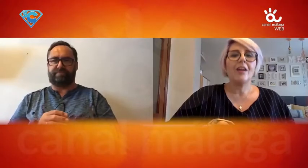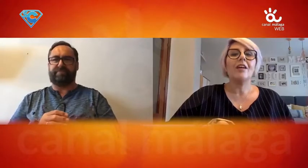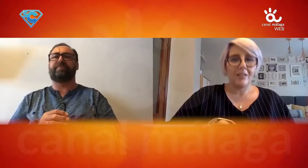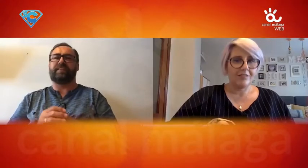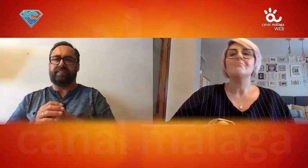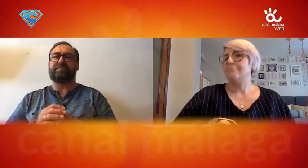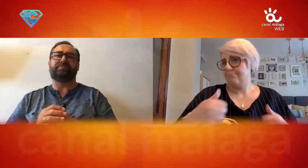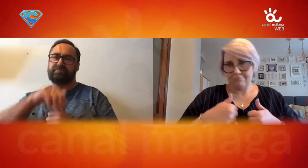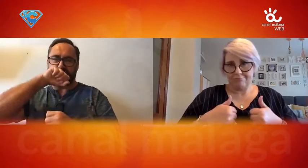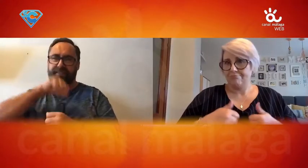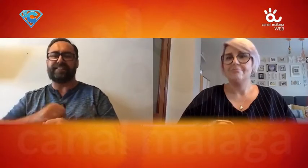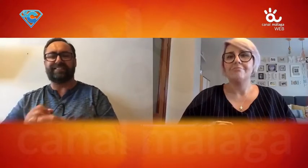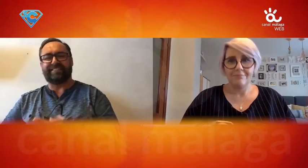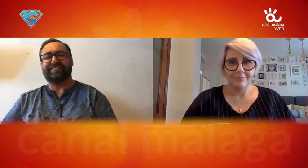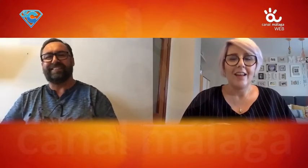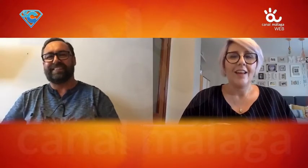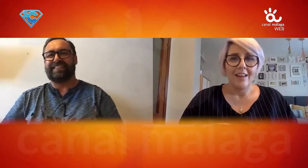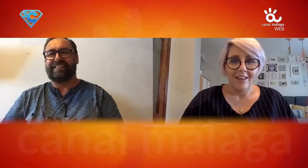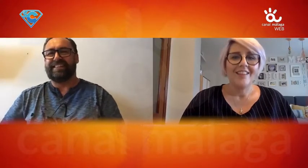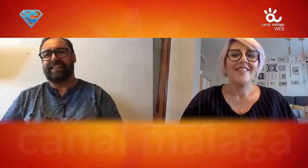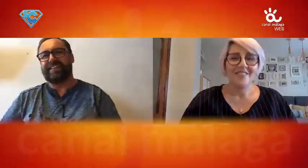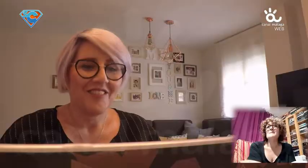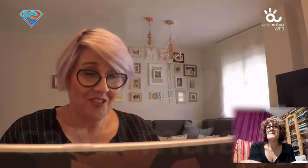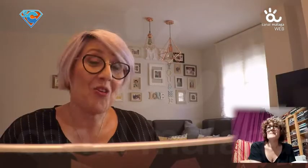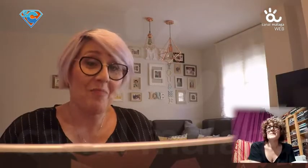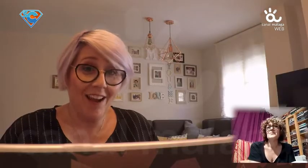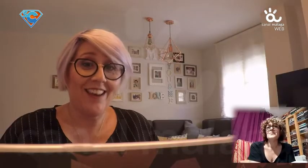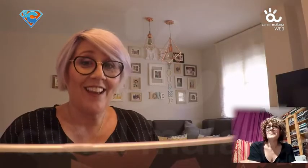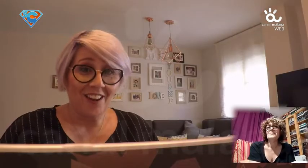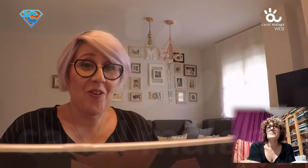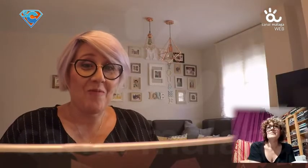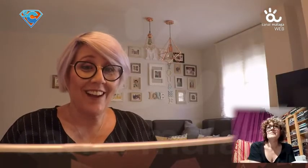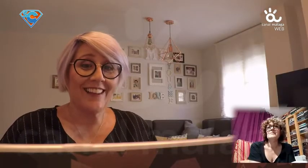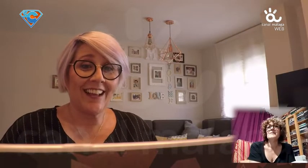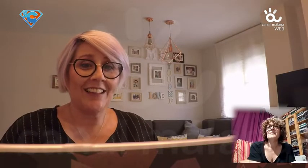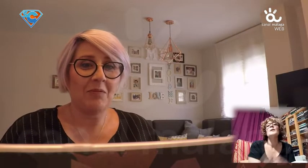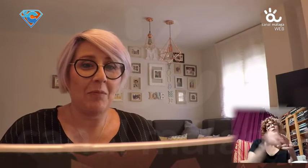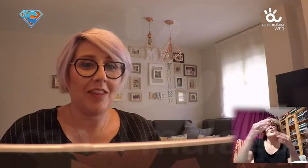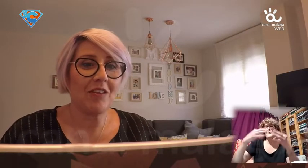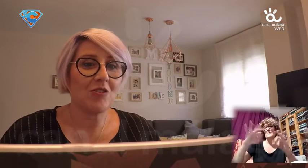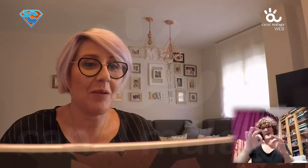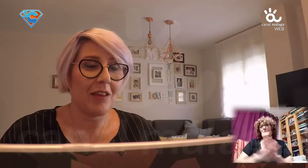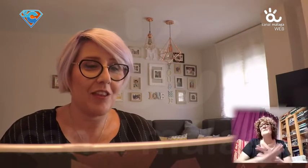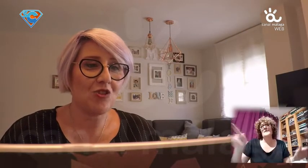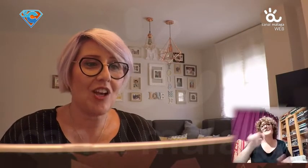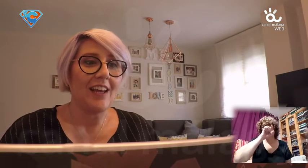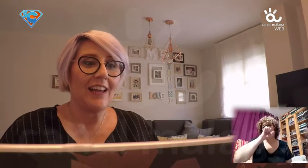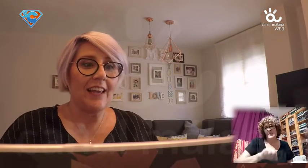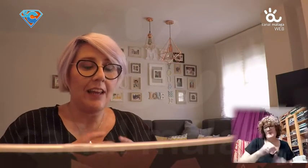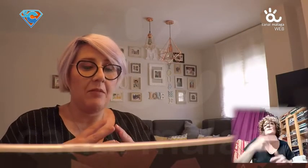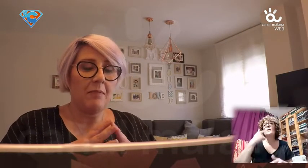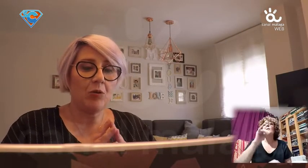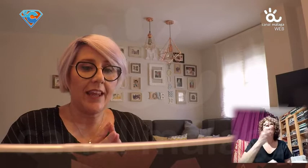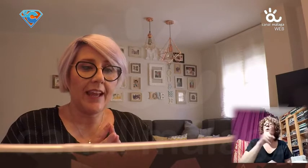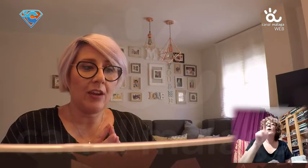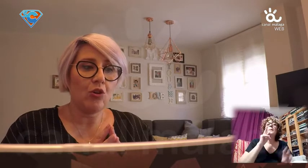trabajo maravilloso y me encanta. Normal, normal que te encante, me parece una cosa preciosa.